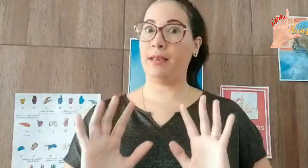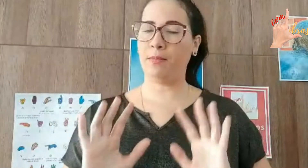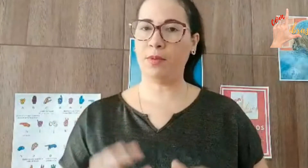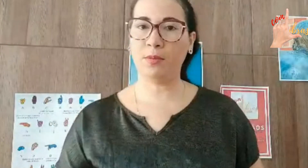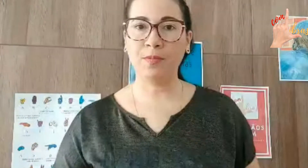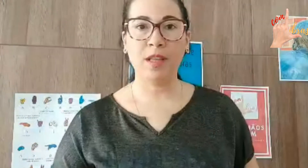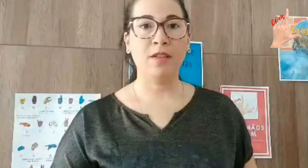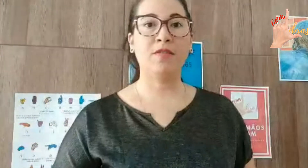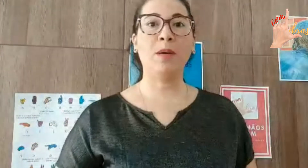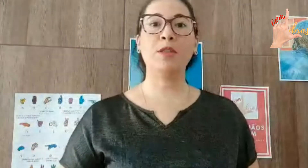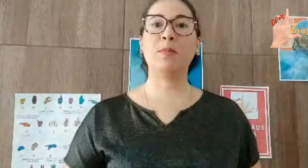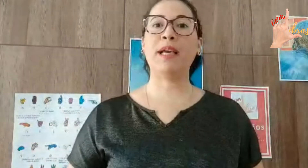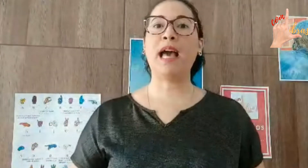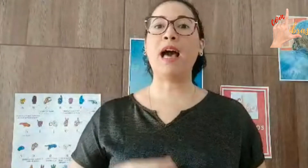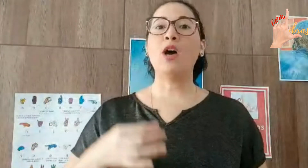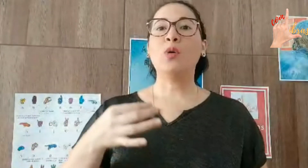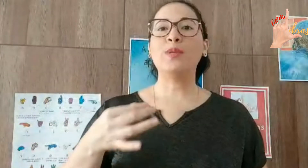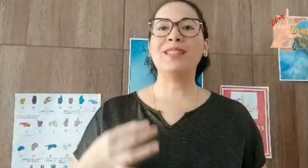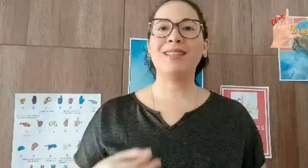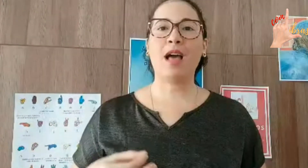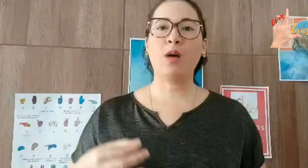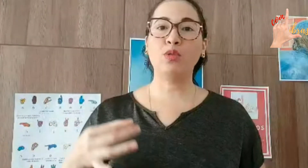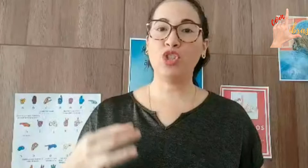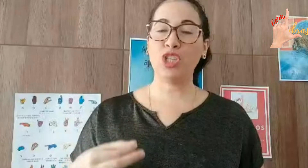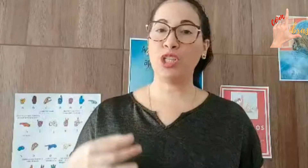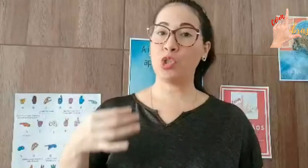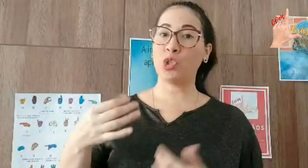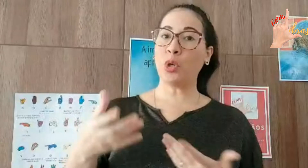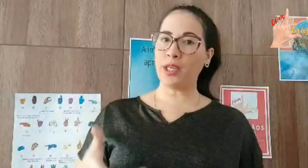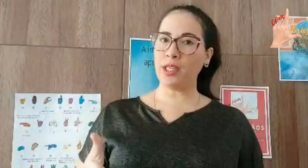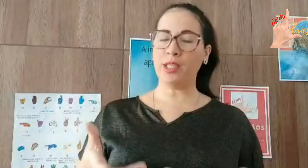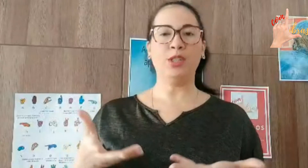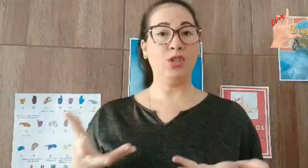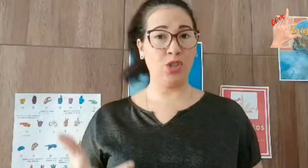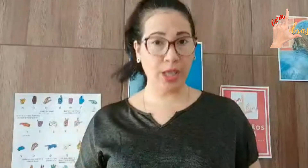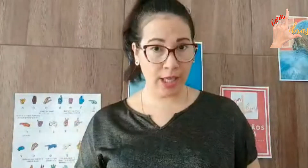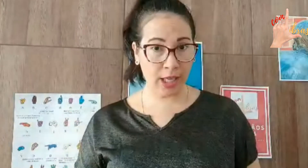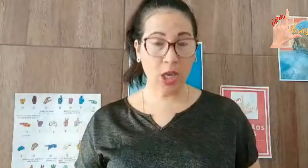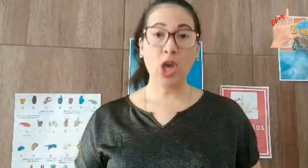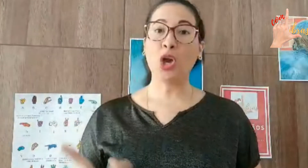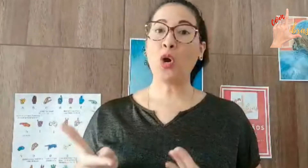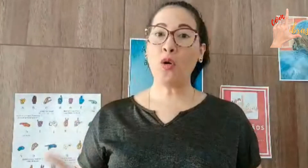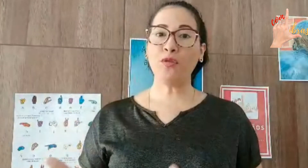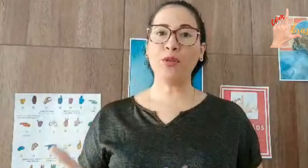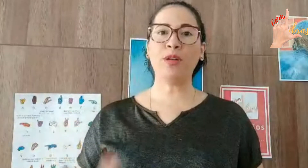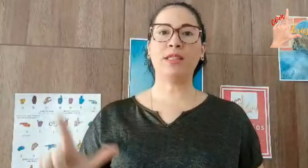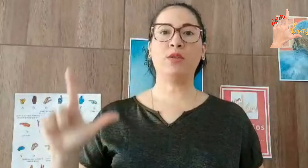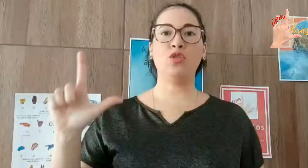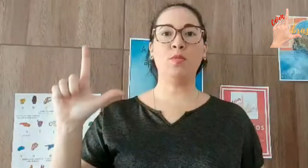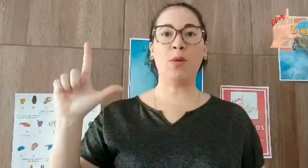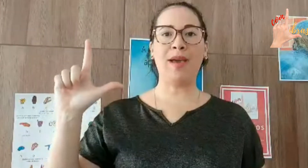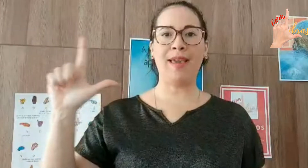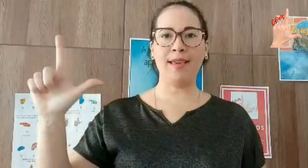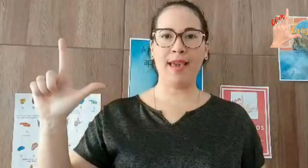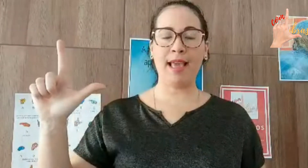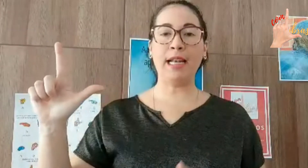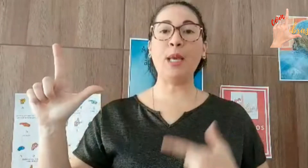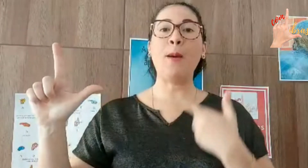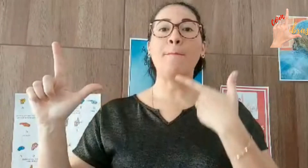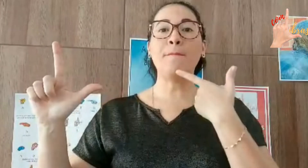exemplo. Vamos pegar o sinal de sorrir, de rir, configuração de mão em L,